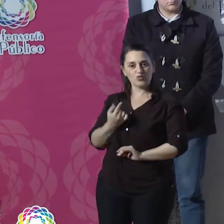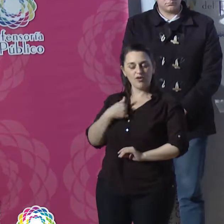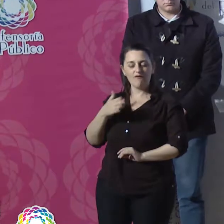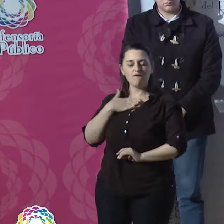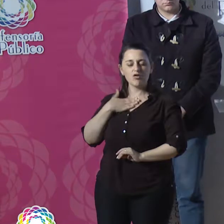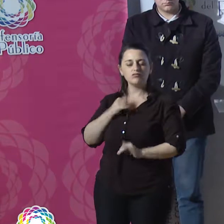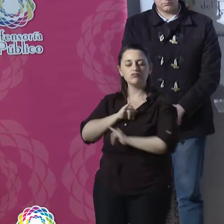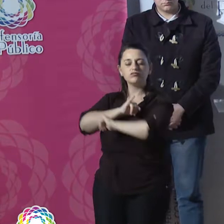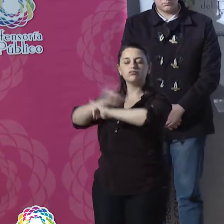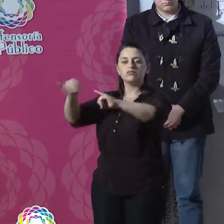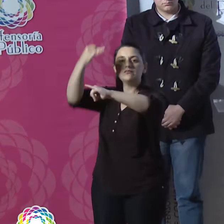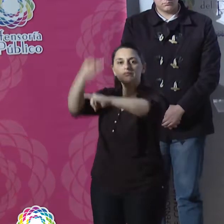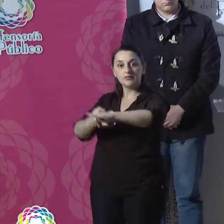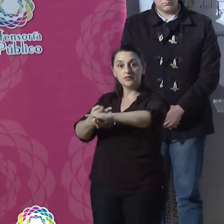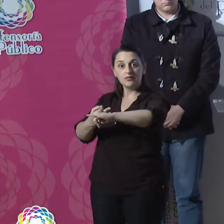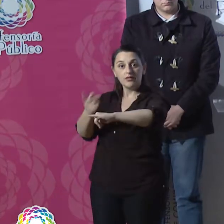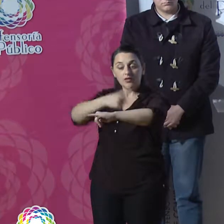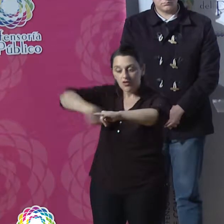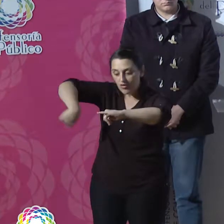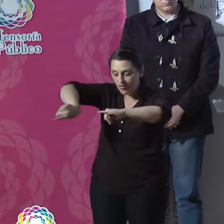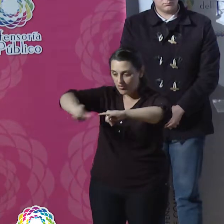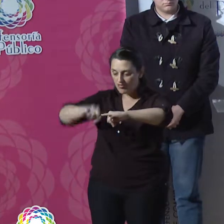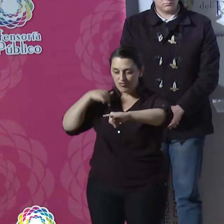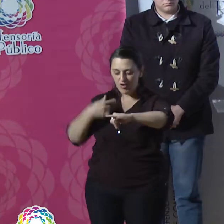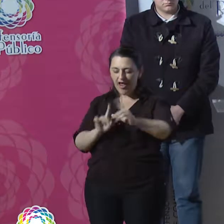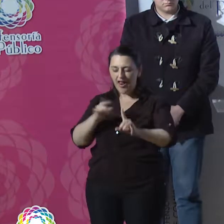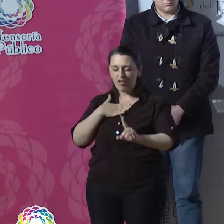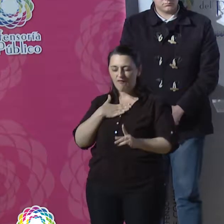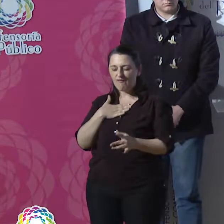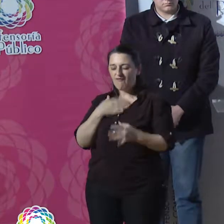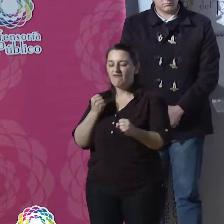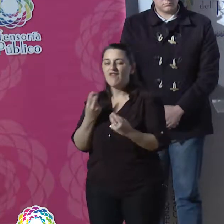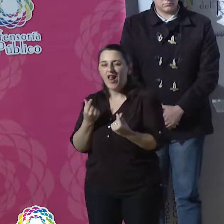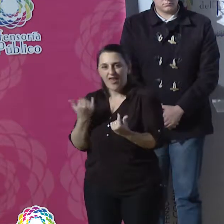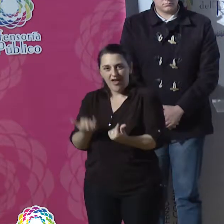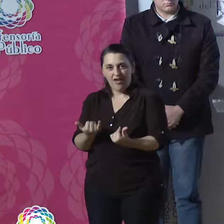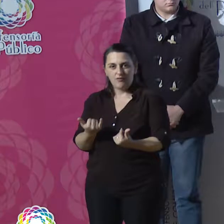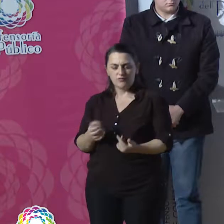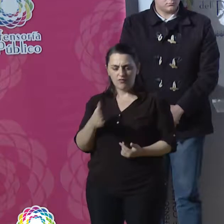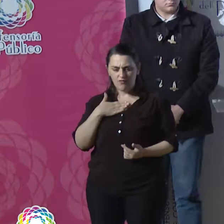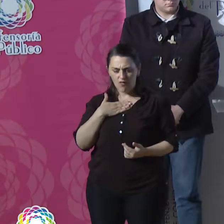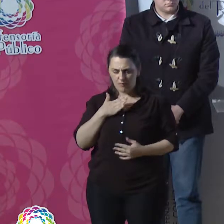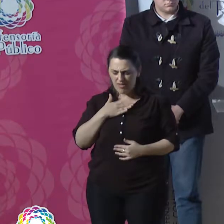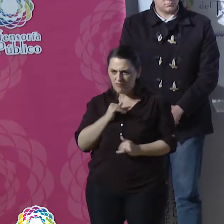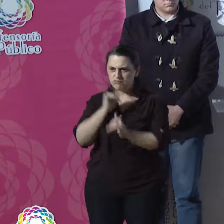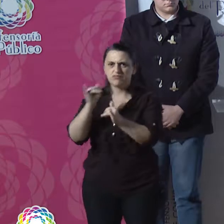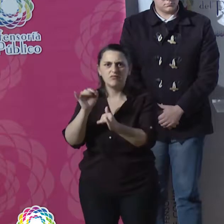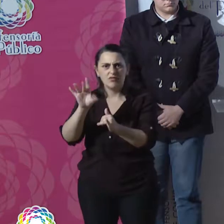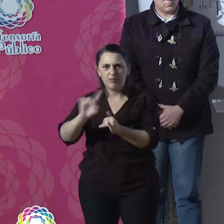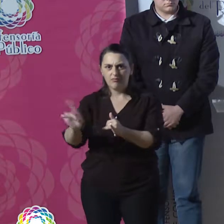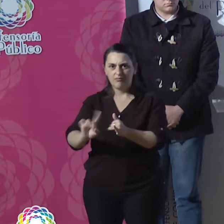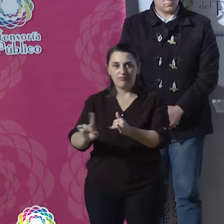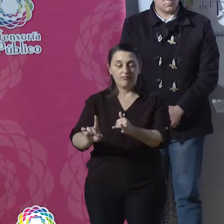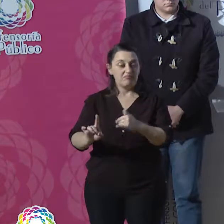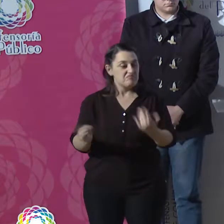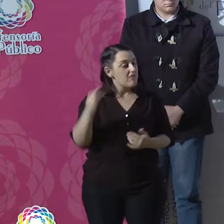voz un reconocimiento un alzamiento un distintivo pero porque solo amigos tiene que ser la escuchada este año lo